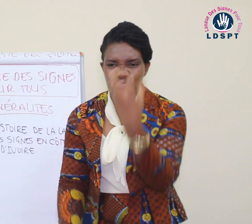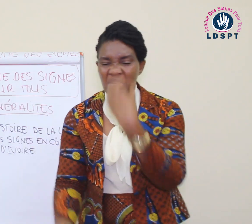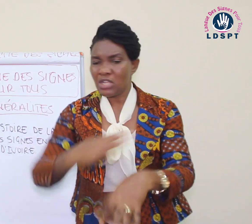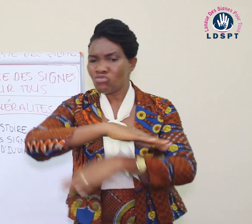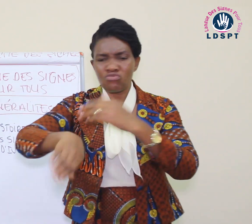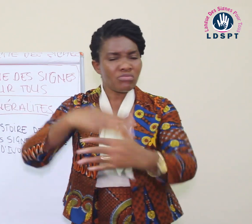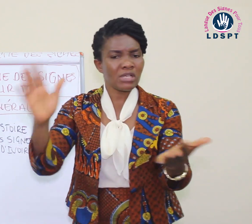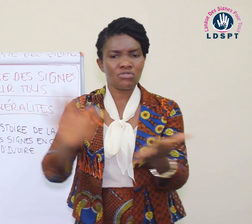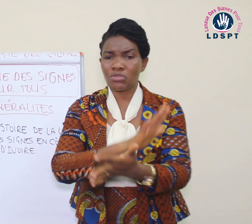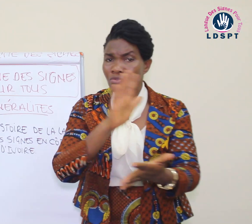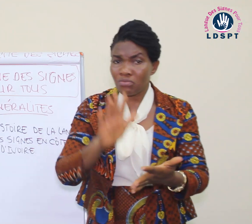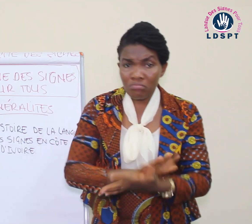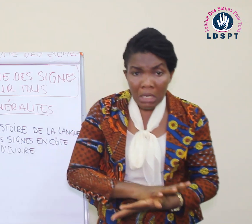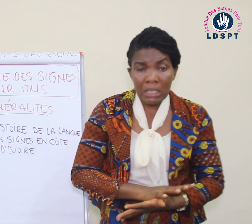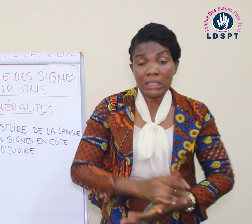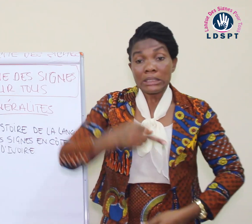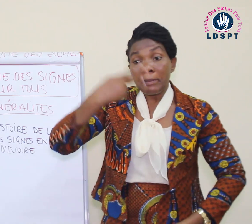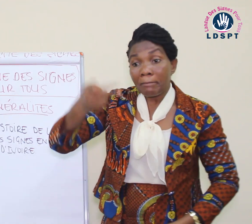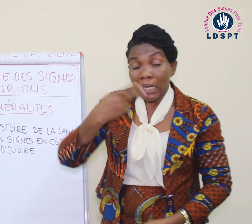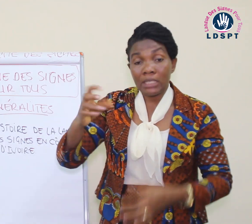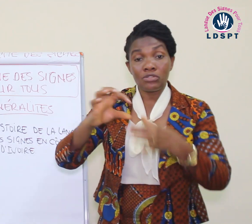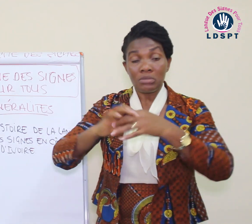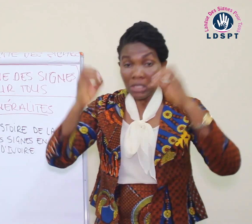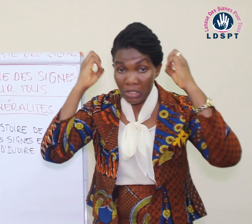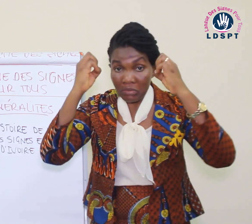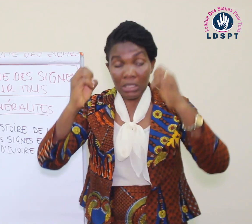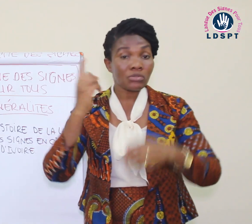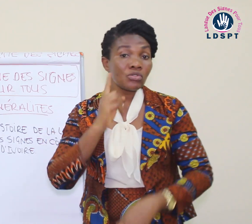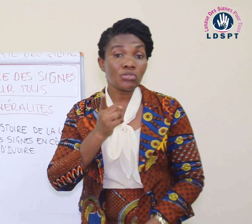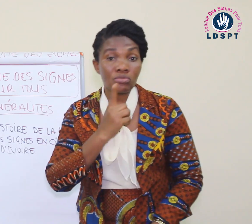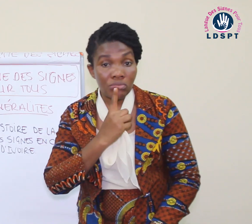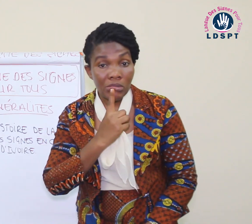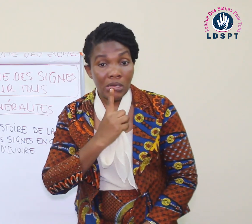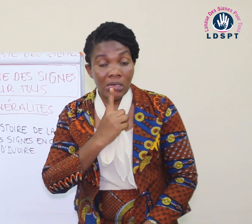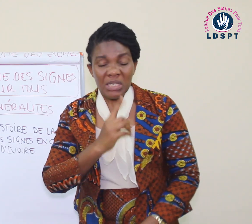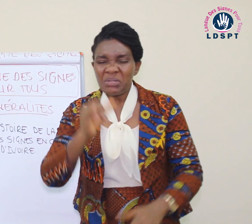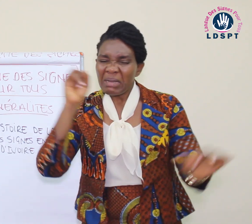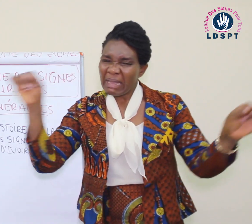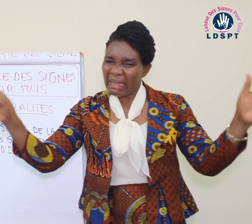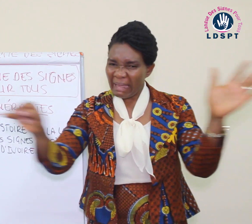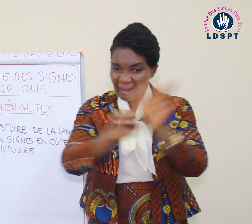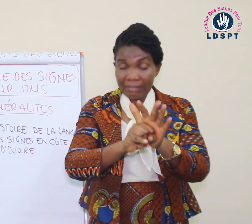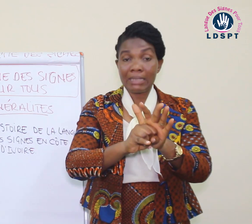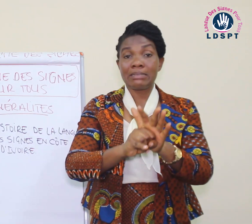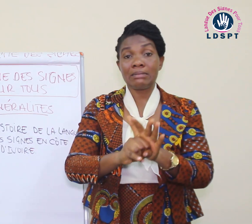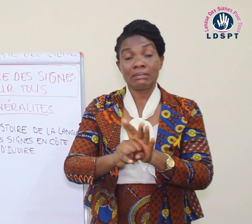qui traitent de l'éducation des sourds, jusqu'à interdire son